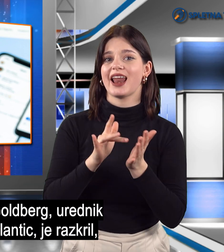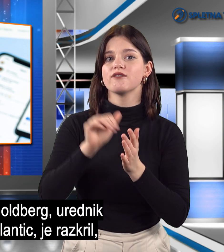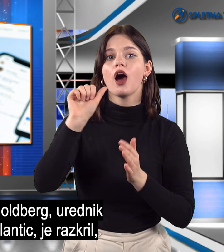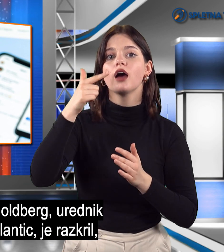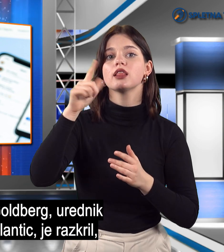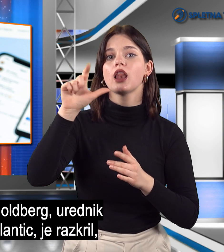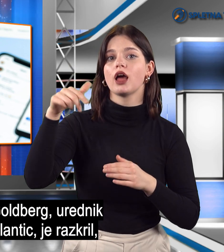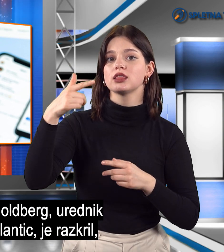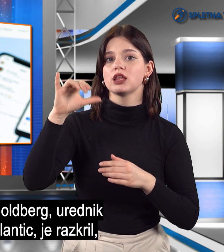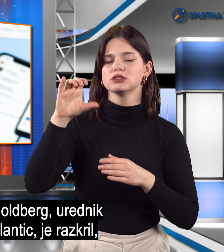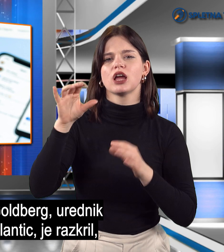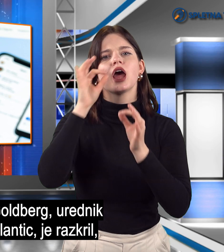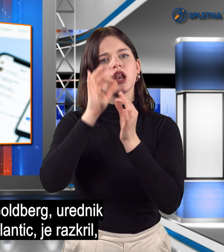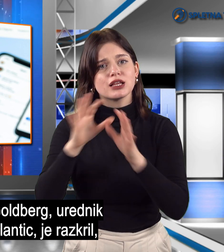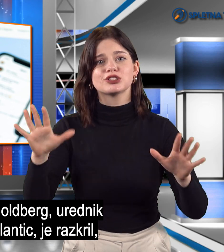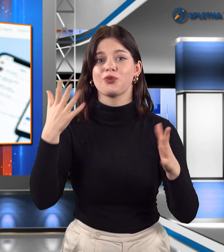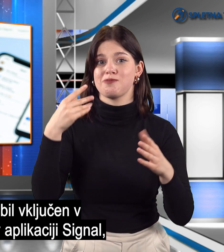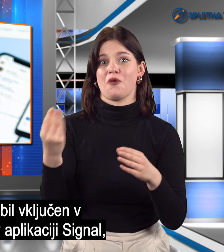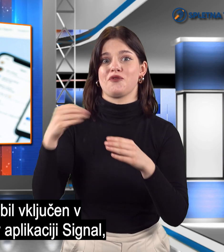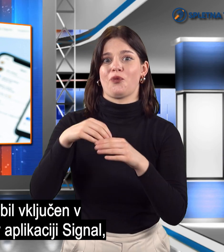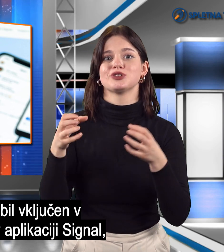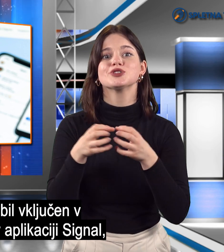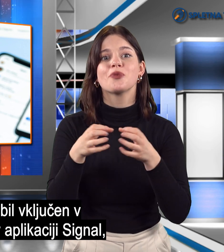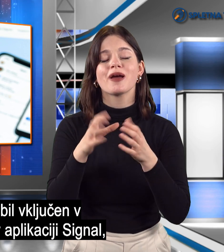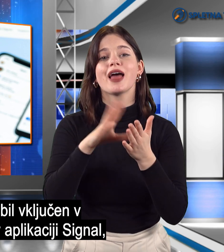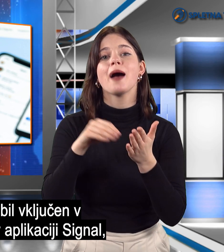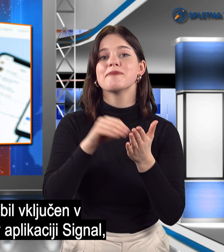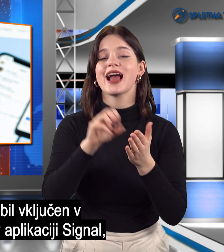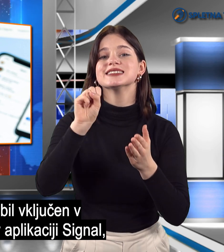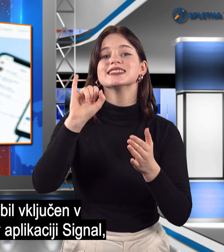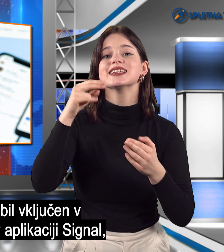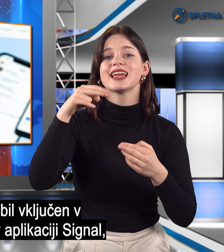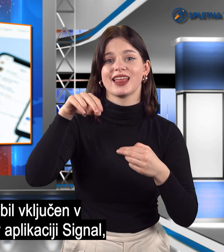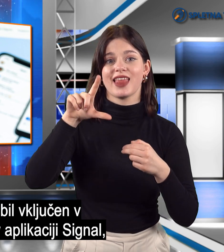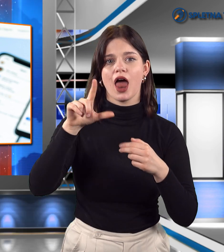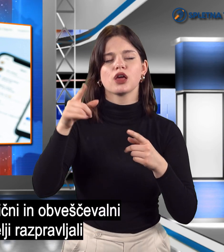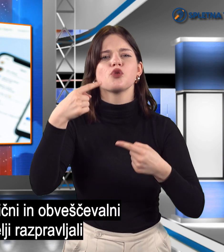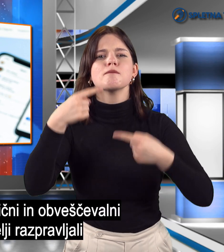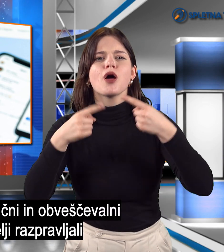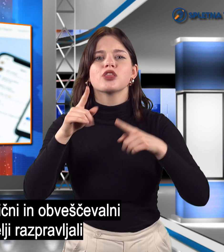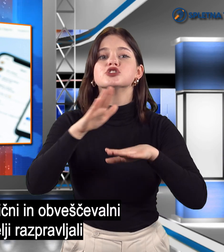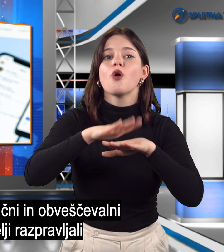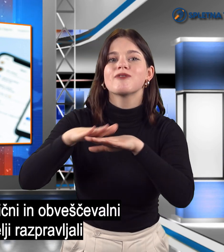je razkril, da je bil vključen v skupino v aplikaciji Signal, kjer so politični in obveščevalni